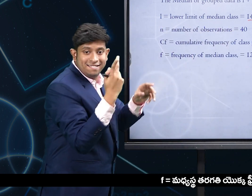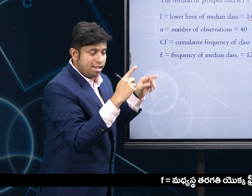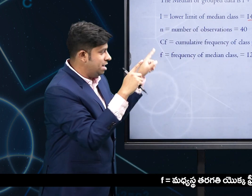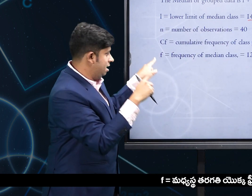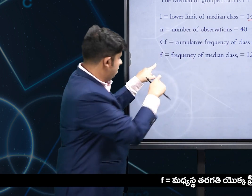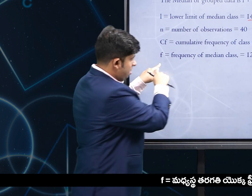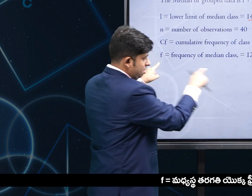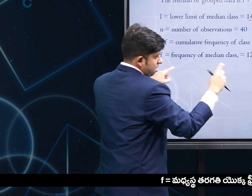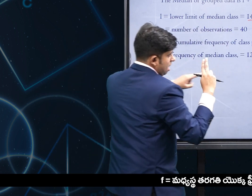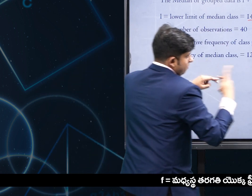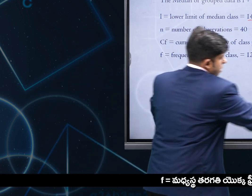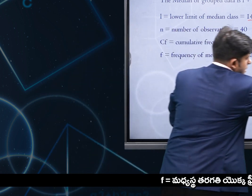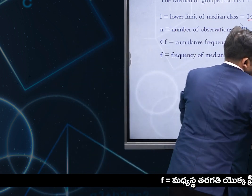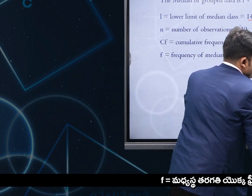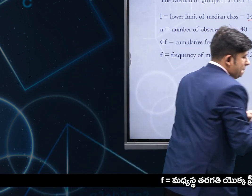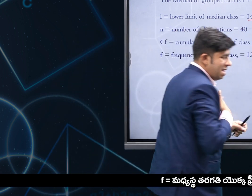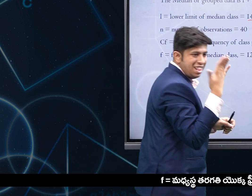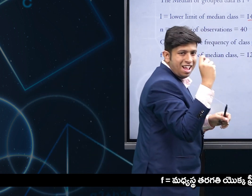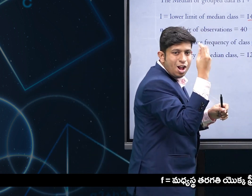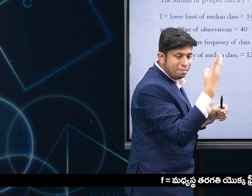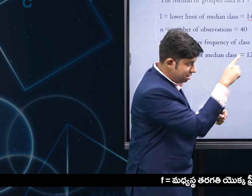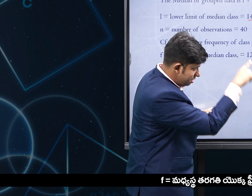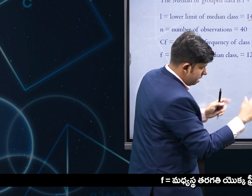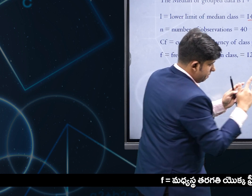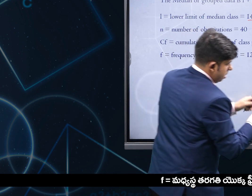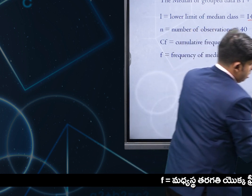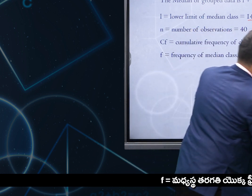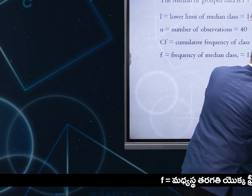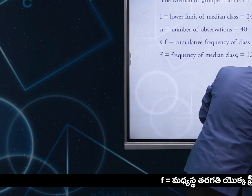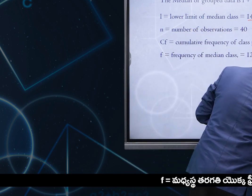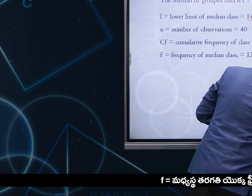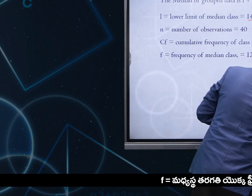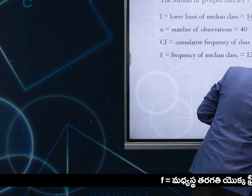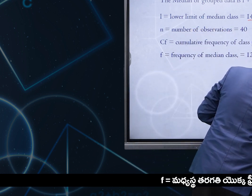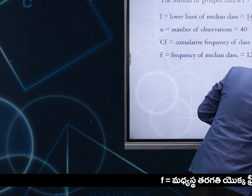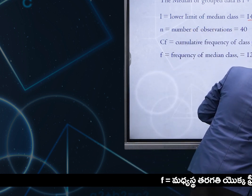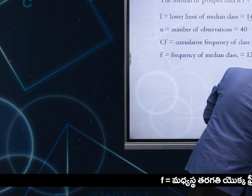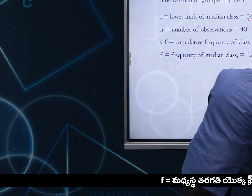F మధ్యస్థ తరగతి యొక్క ఫ్రీక్వెన్సీ 12.